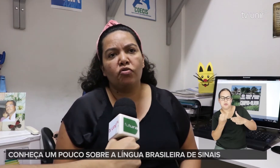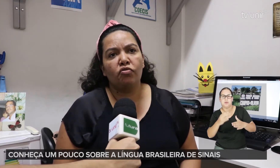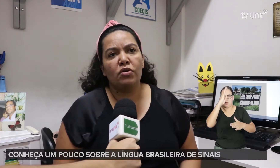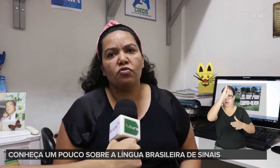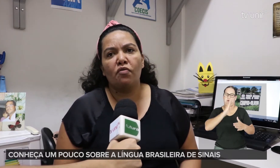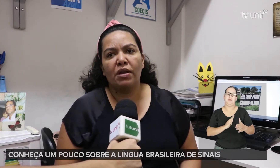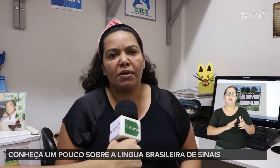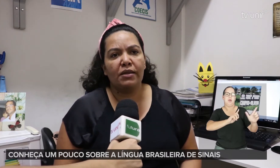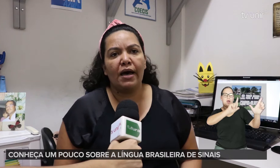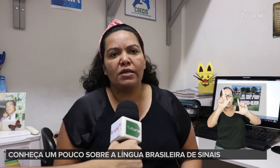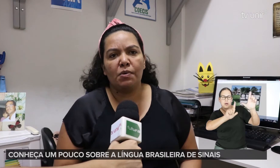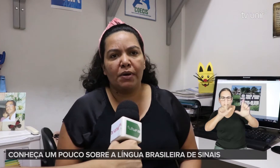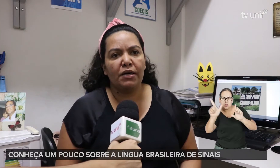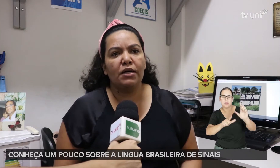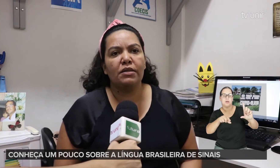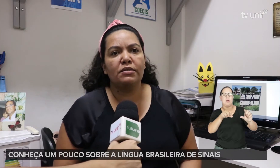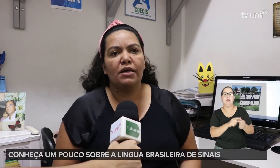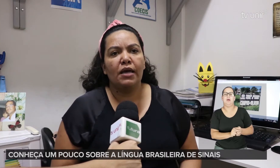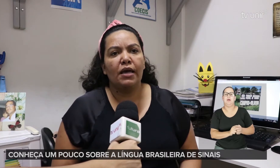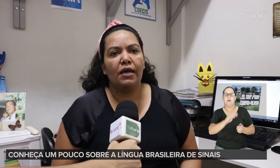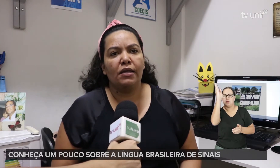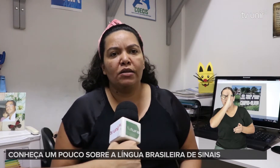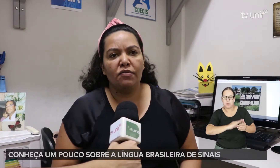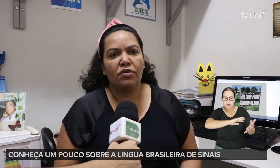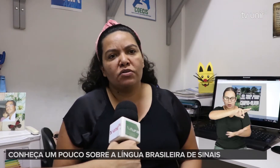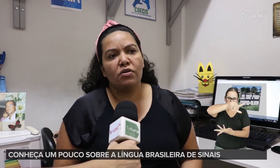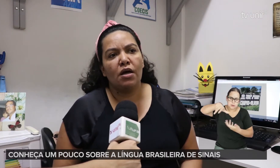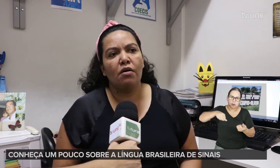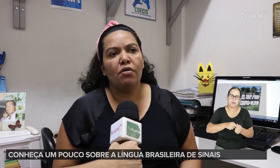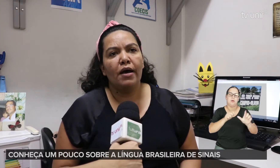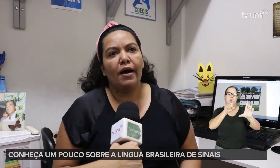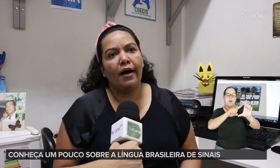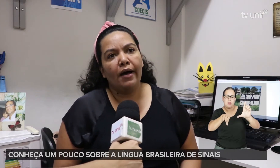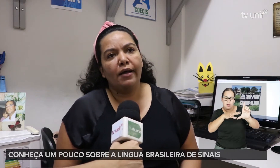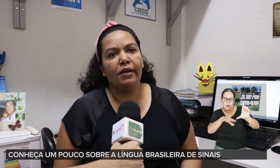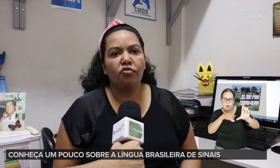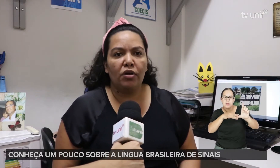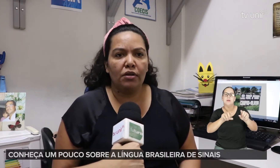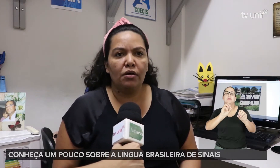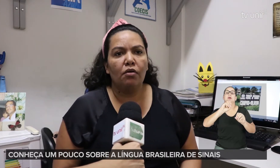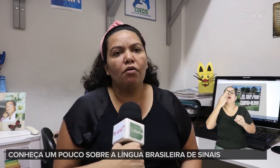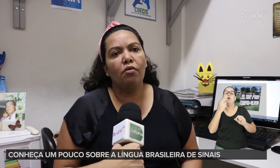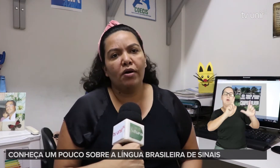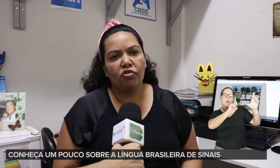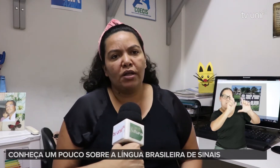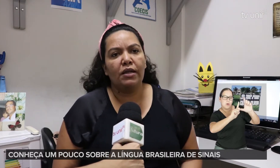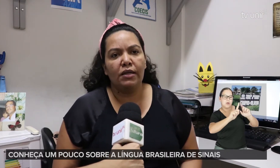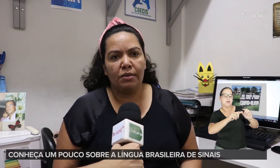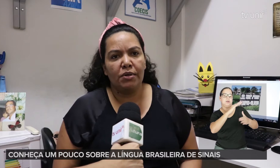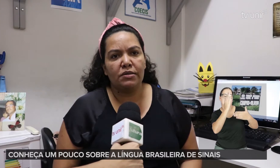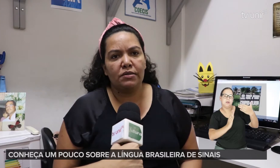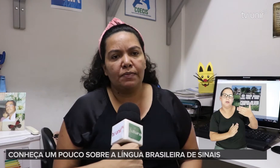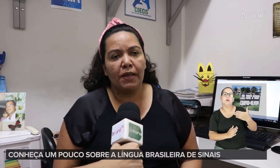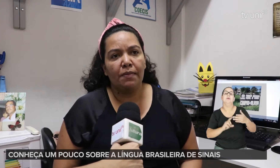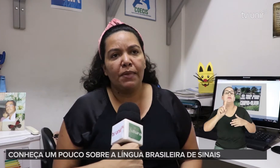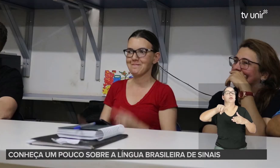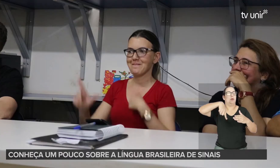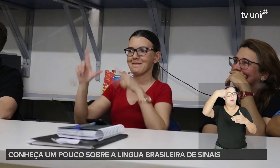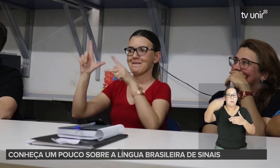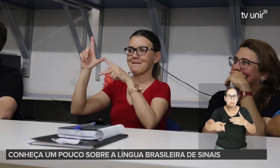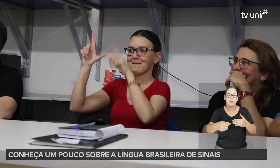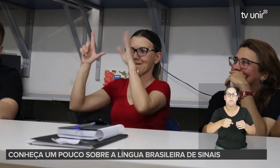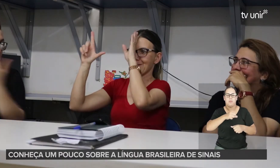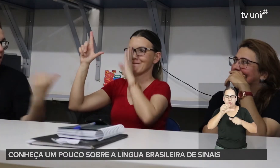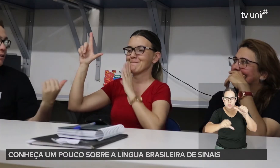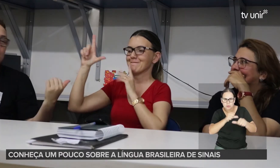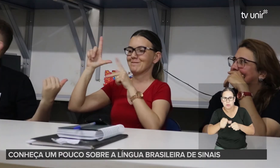né, instituições governamentais, propagandas, em nível nacional, a legenda ou a janela em Libras, né?